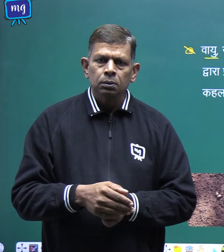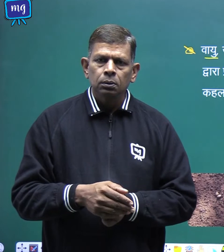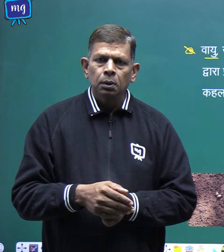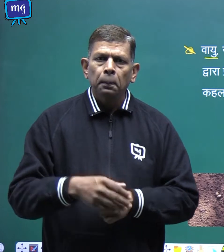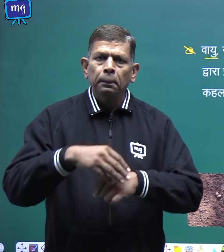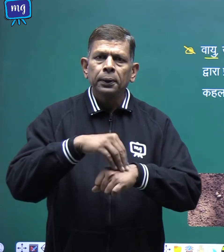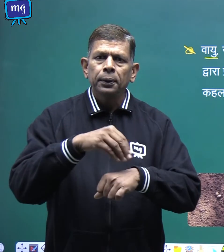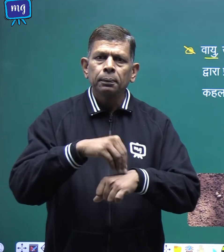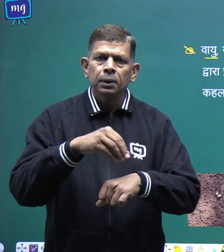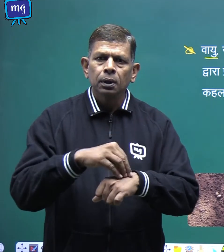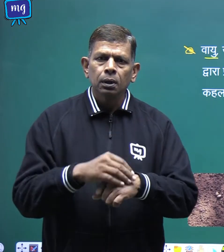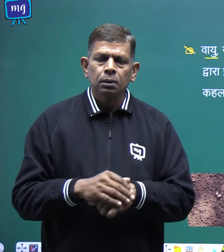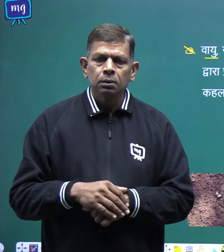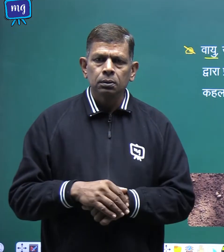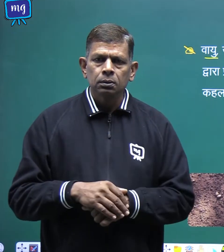मृदा